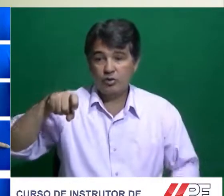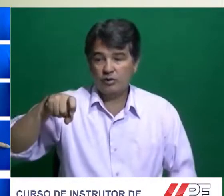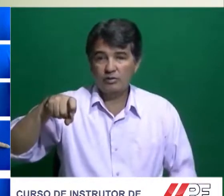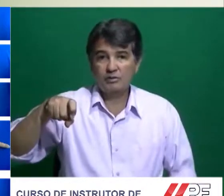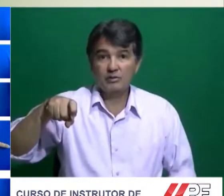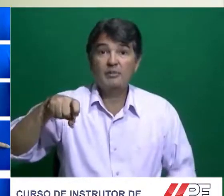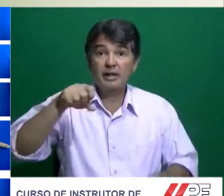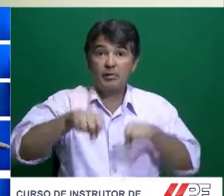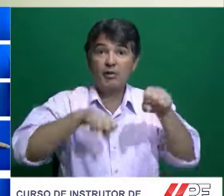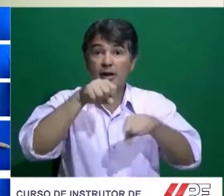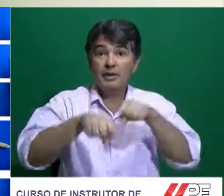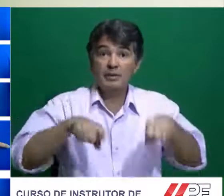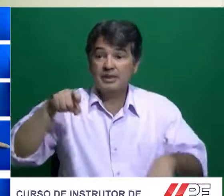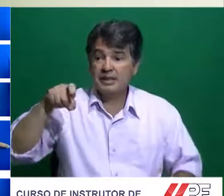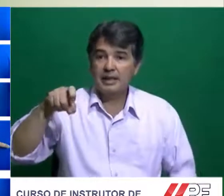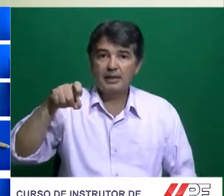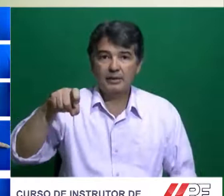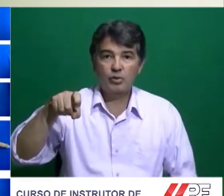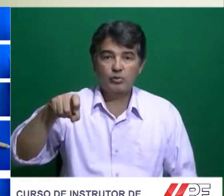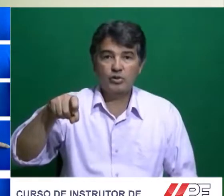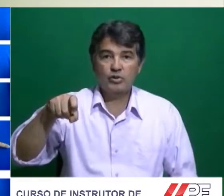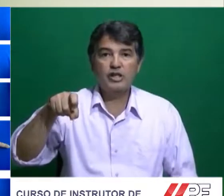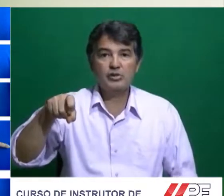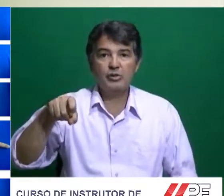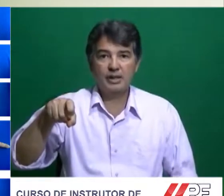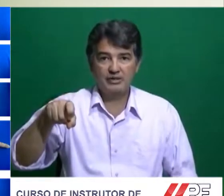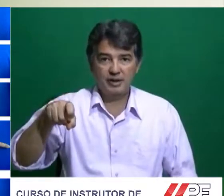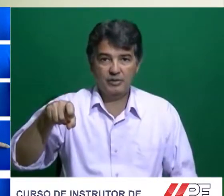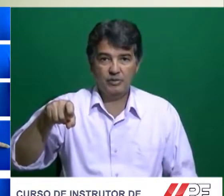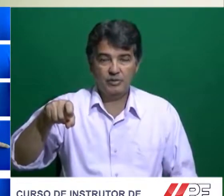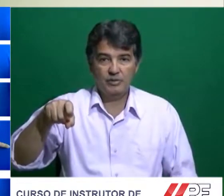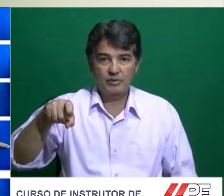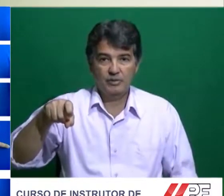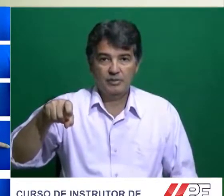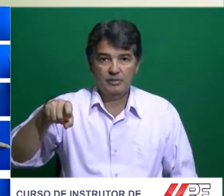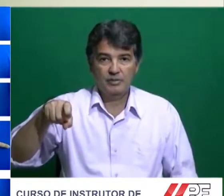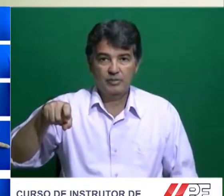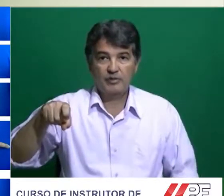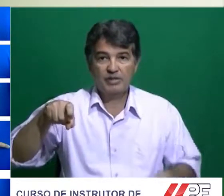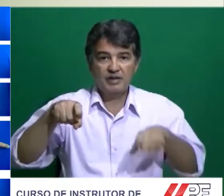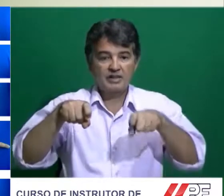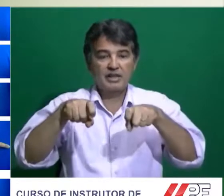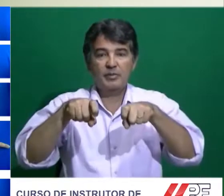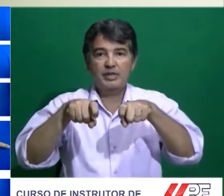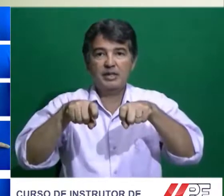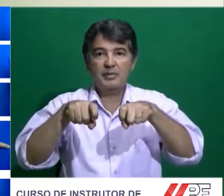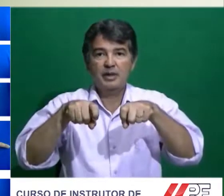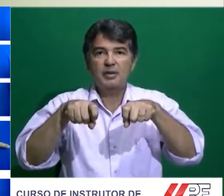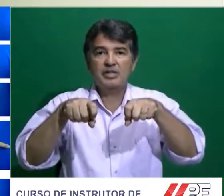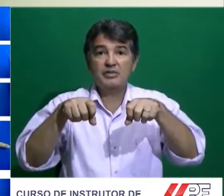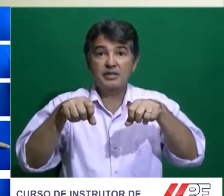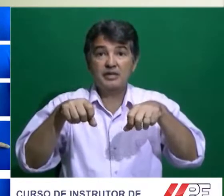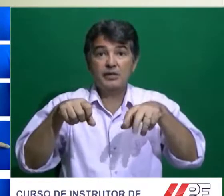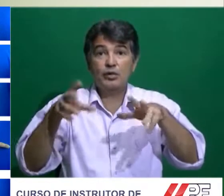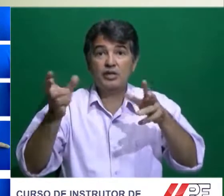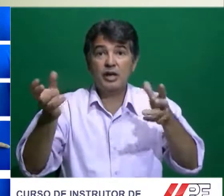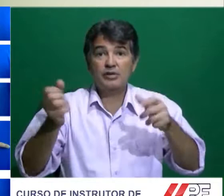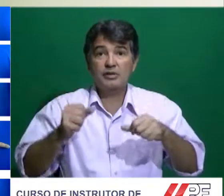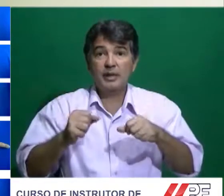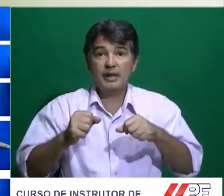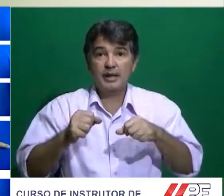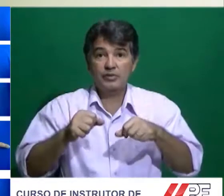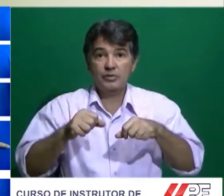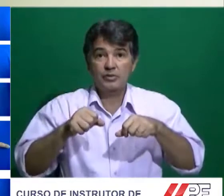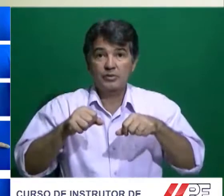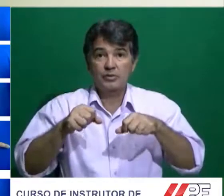moto. Um só. Também igual a bicicleta. Como só. Isto é o classificador. Que aí você vai dizer. Por exemplo. Imagine. Você vai dizer que dois